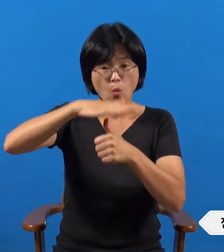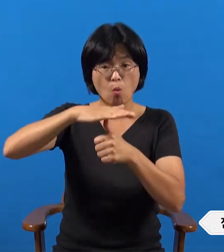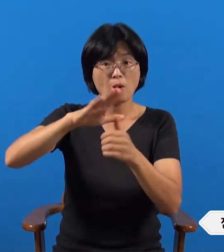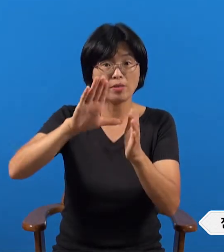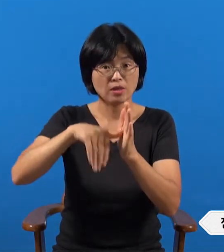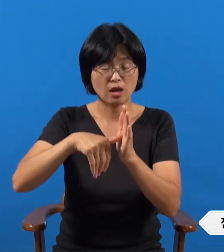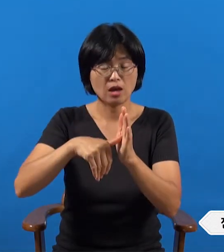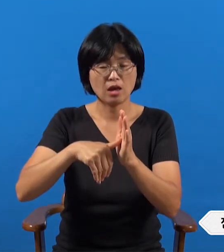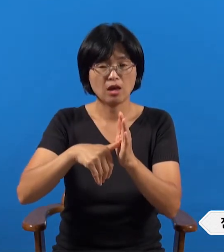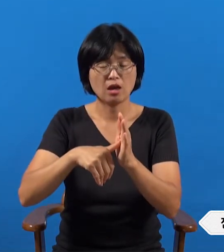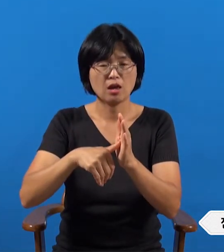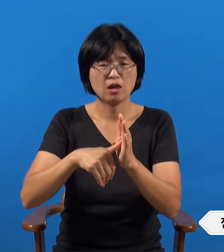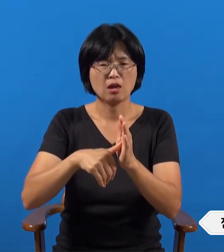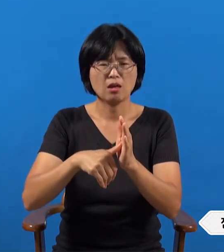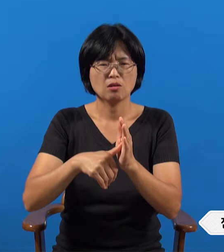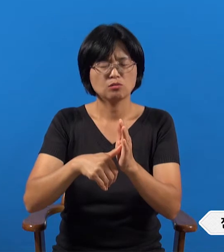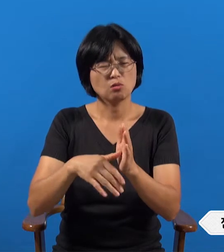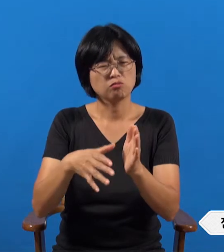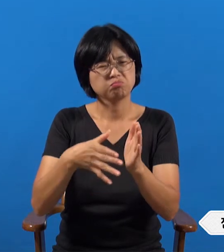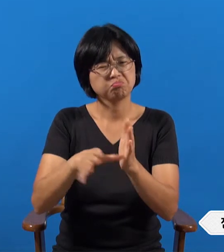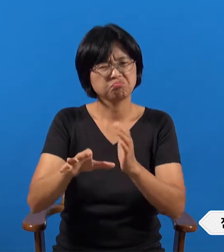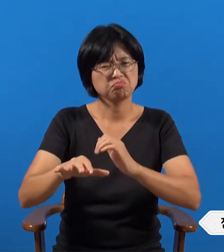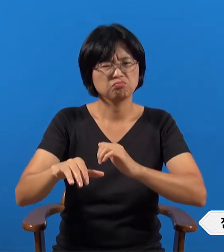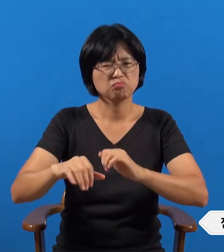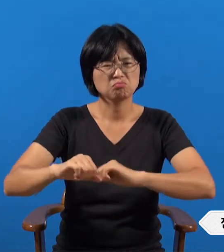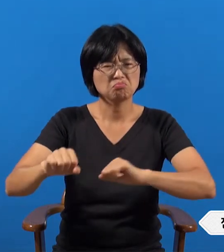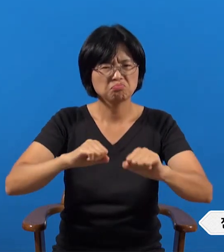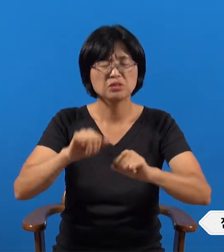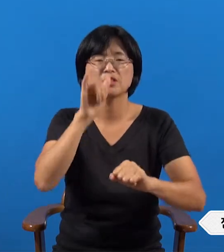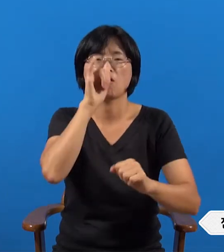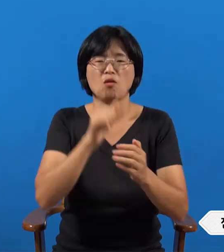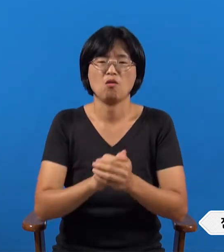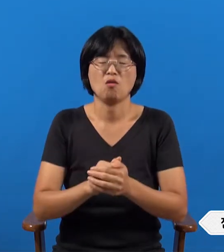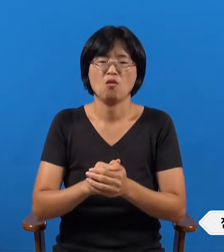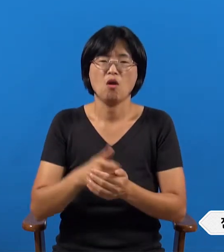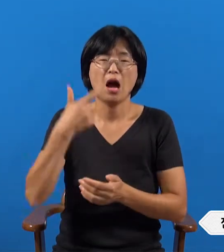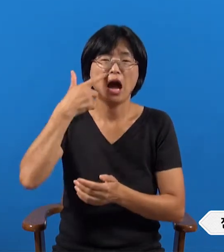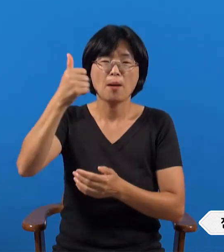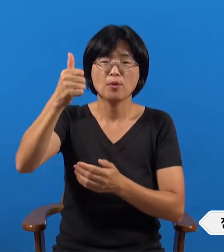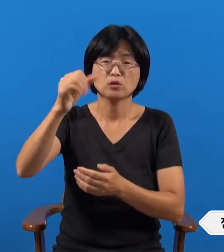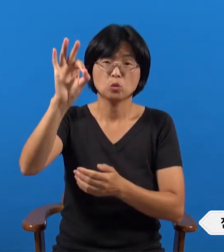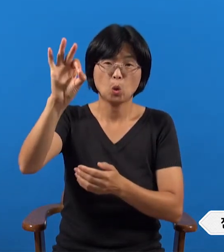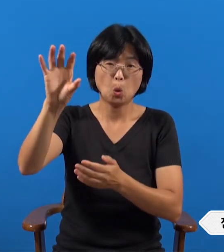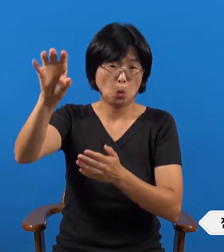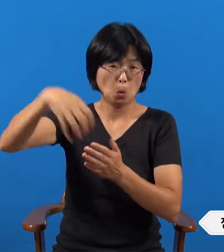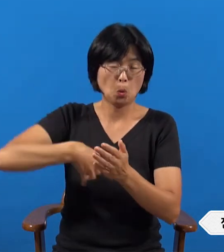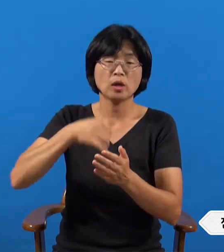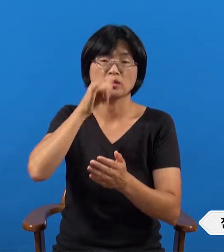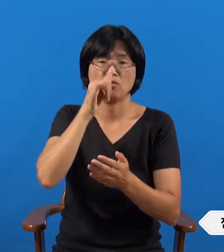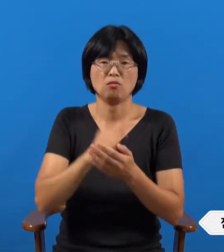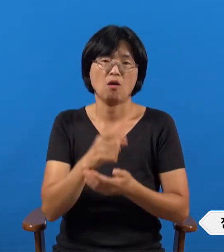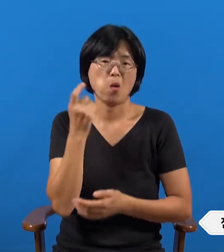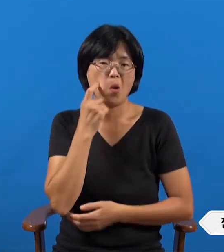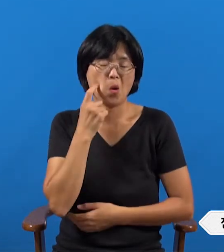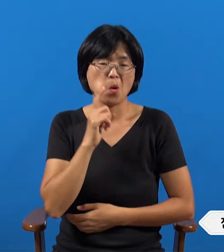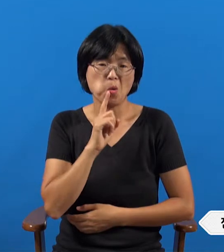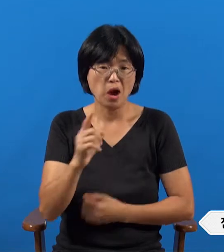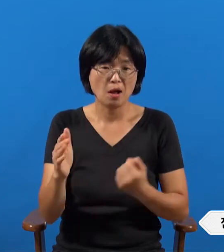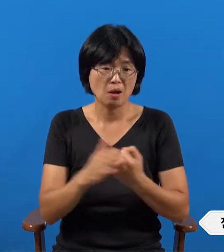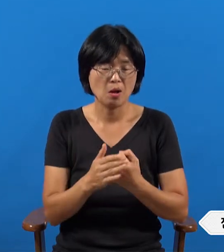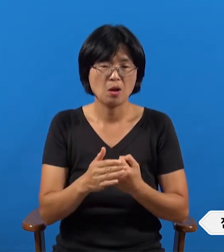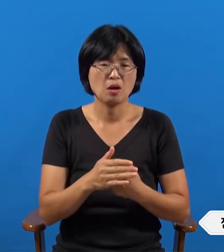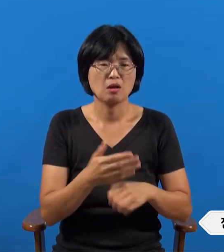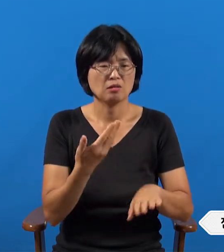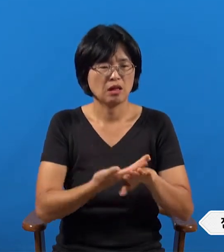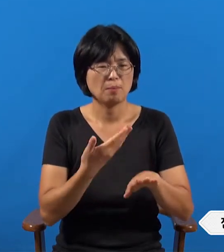삶을 살았었습니다. 청소년 시절에는 불황자로서 아버지 돈을 훔치기도 했습니다. 아니, 거짓말